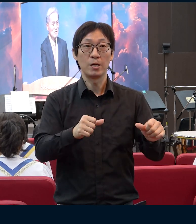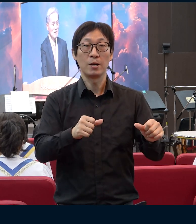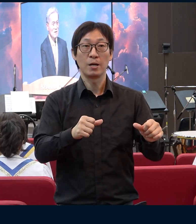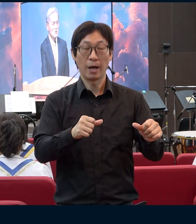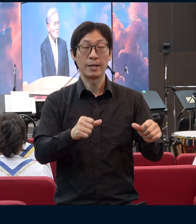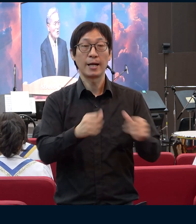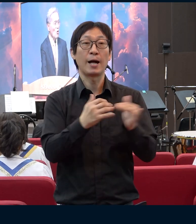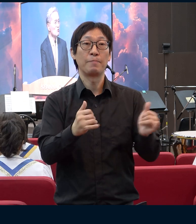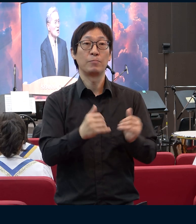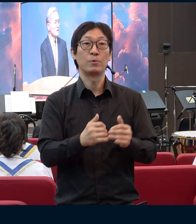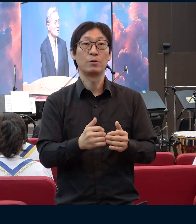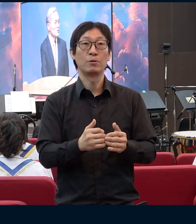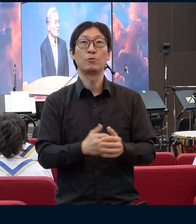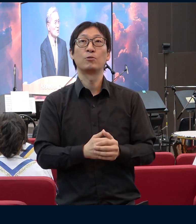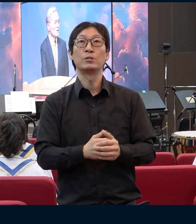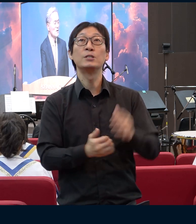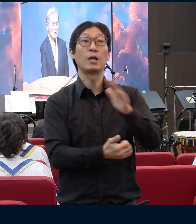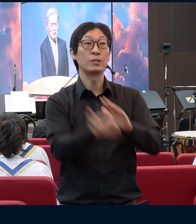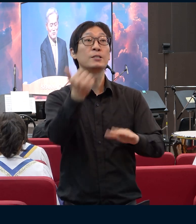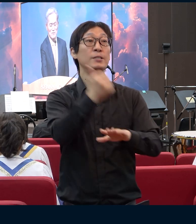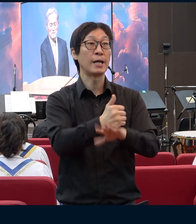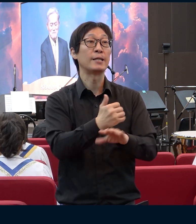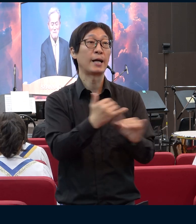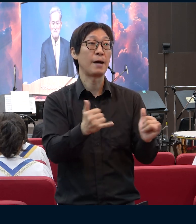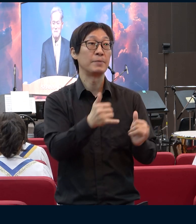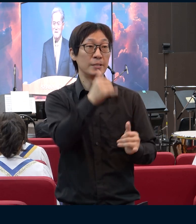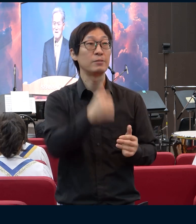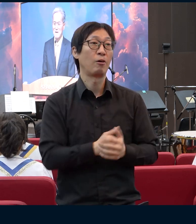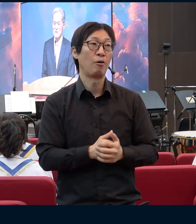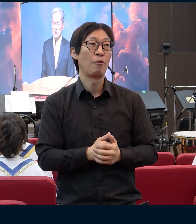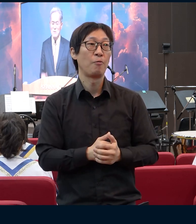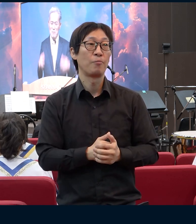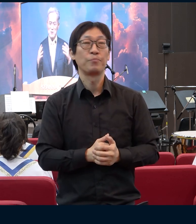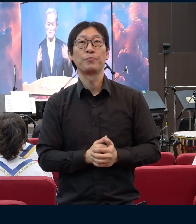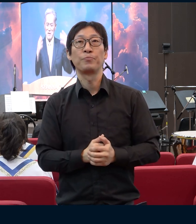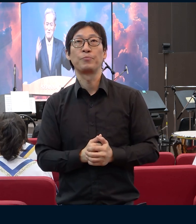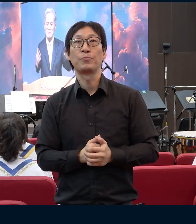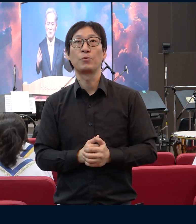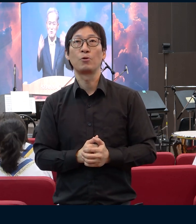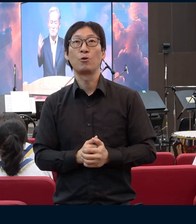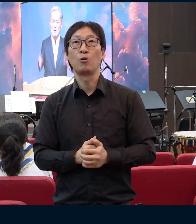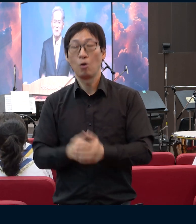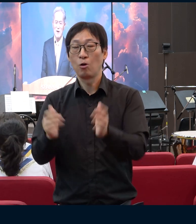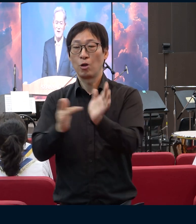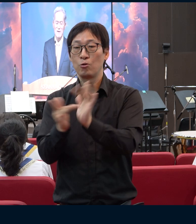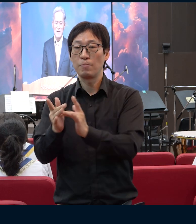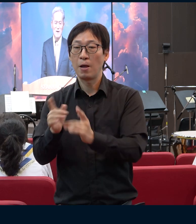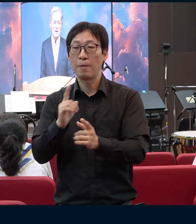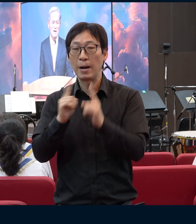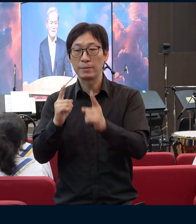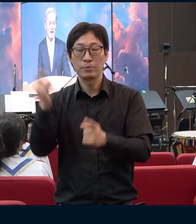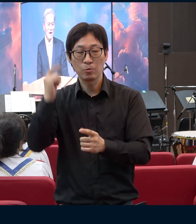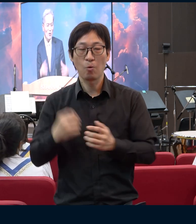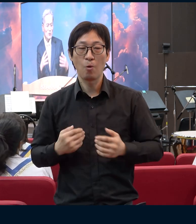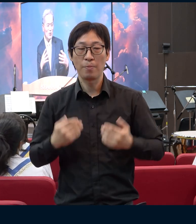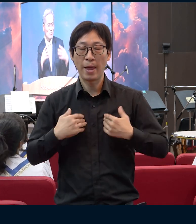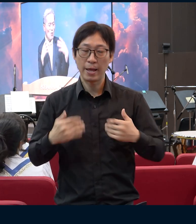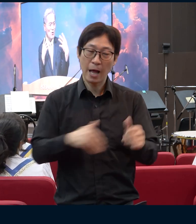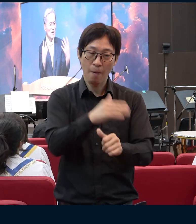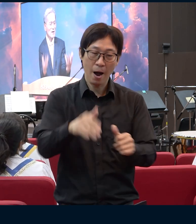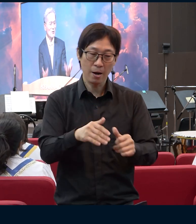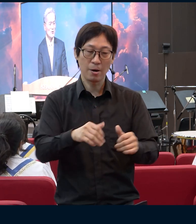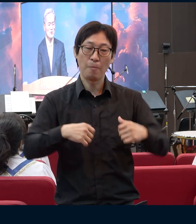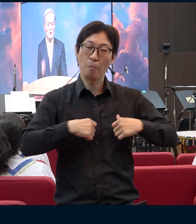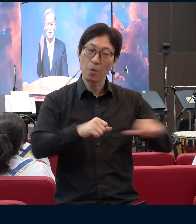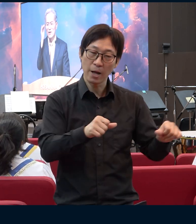있습니다. 예, 정말 거룩한 일이죠. 여러분, 주님 앞에서 말씀 때문에, 주님 때문에 내 어떤